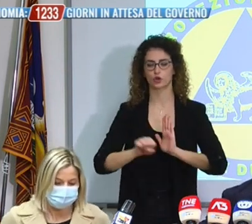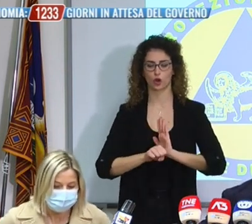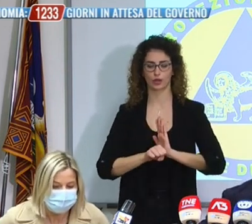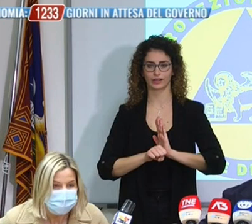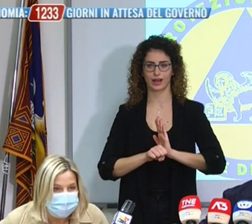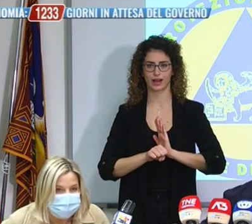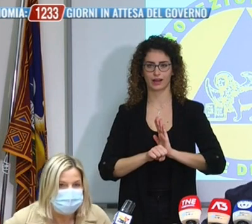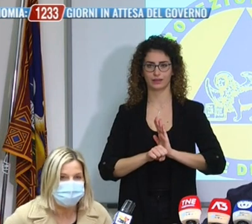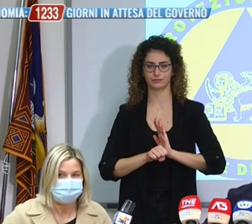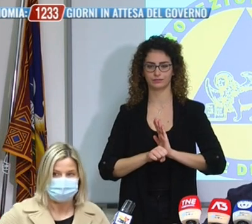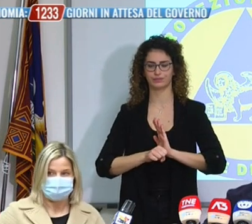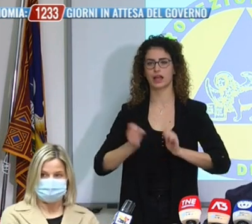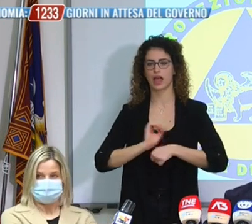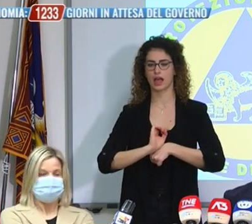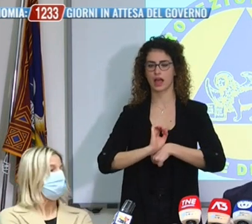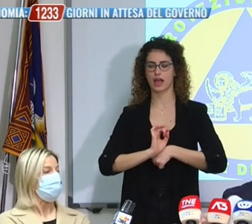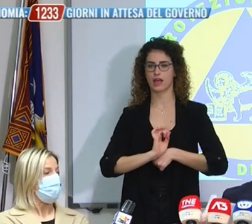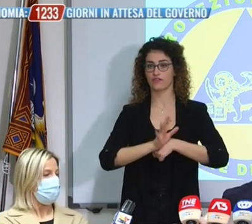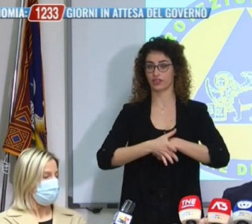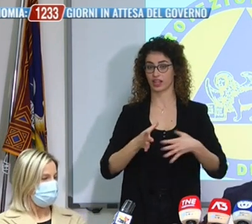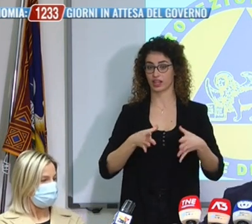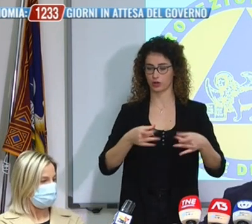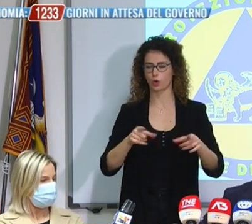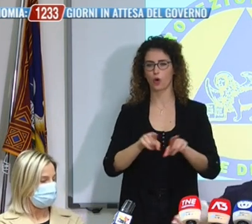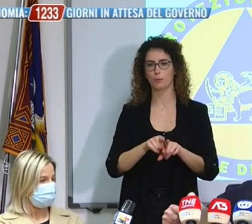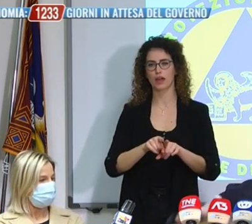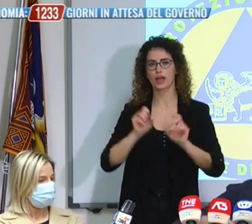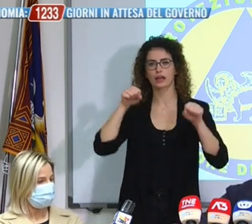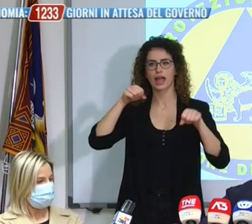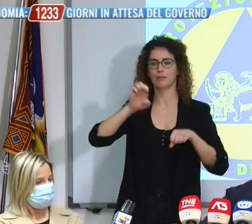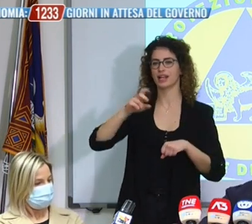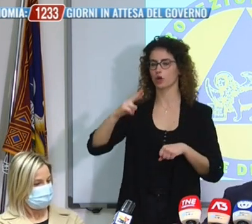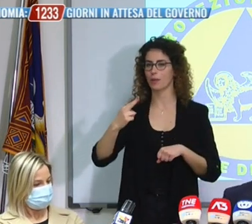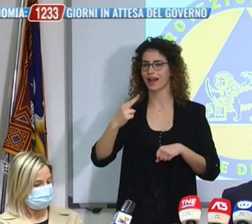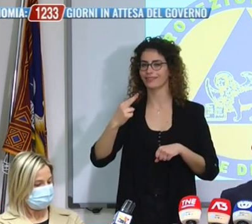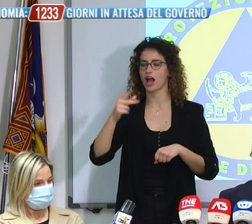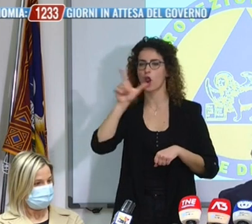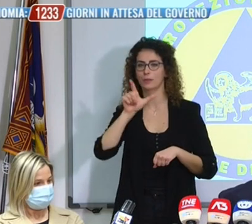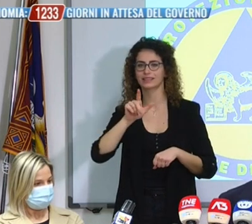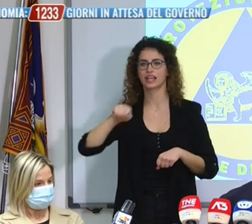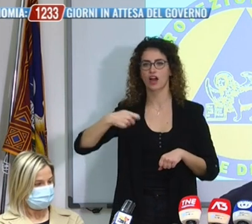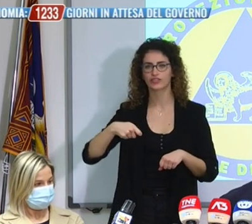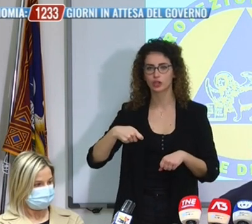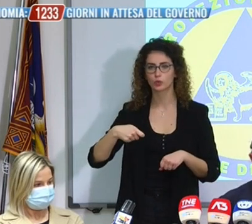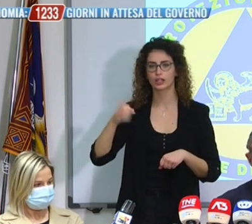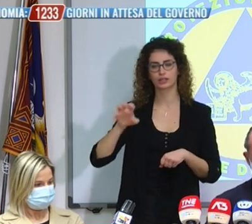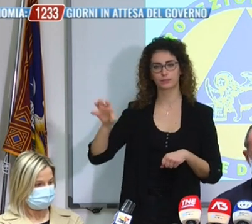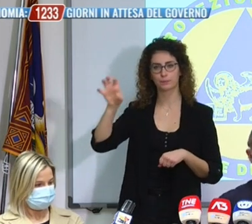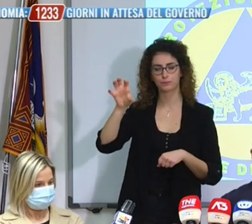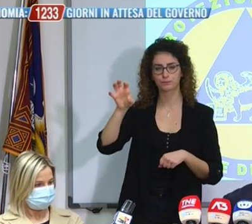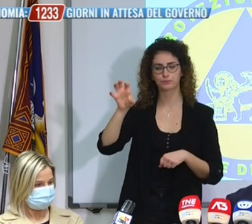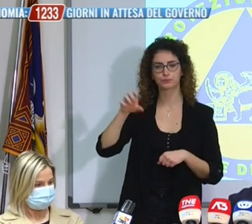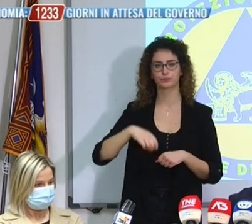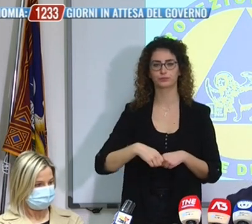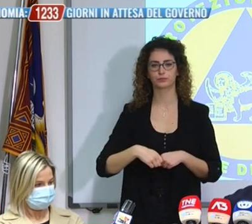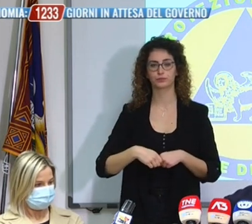epidemiologica di regioni come l'Emilia-Romagna, la Lombardia, il Friuli Venezia Giulia,